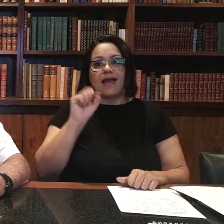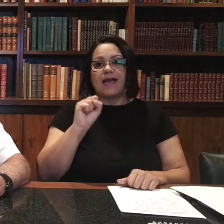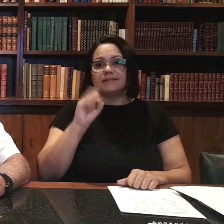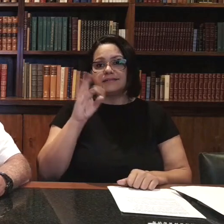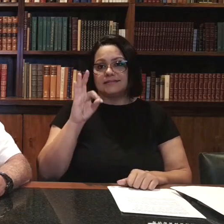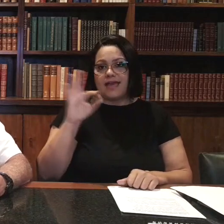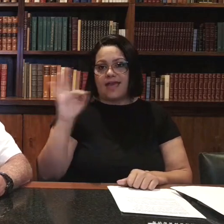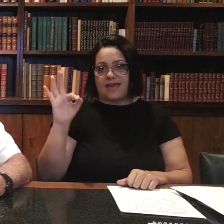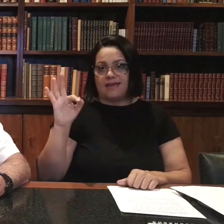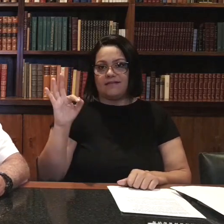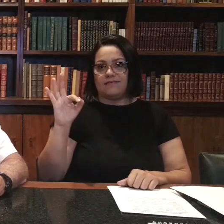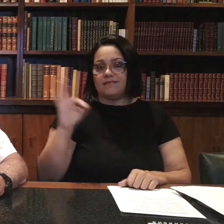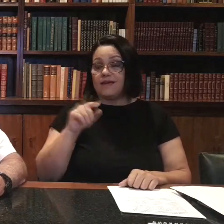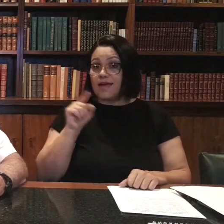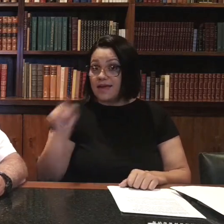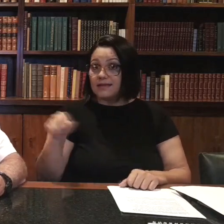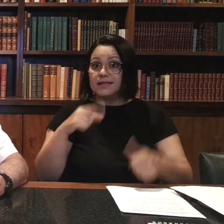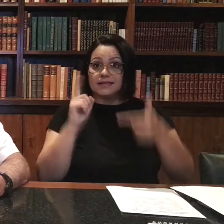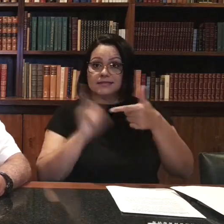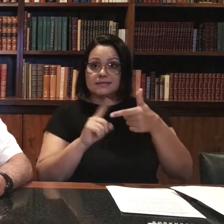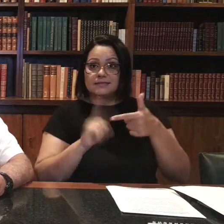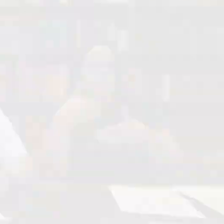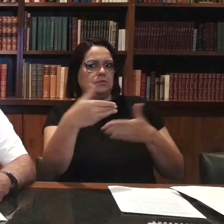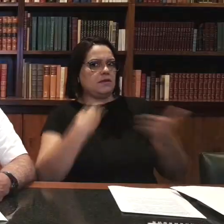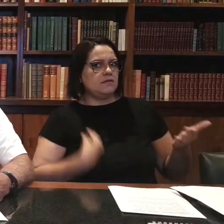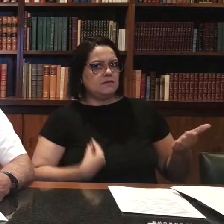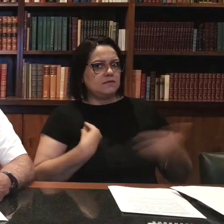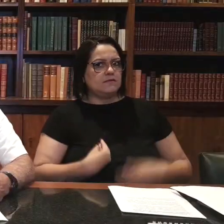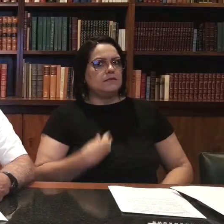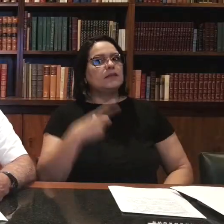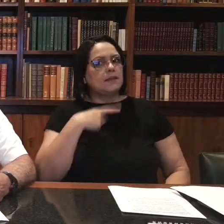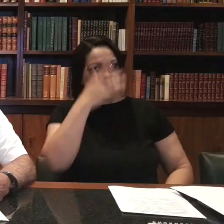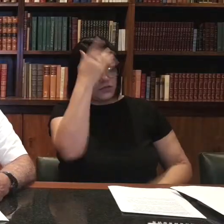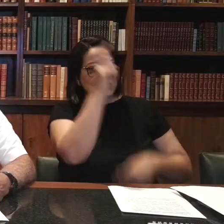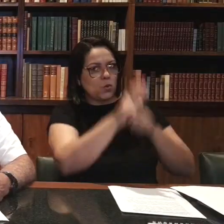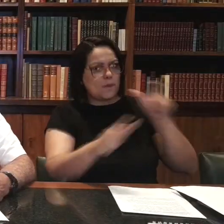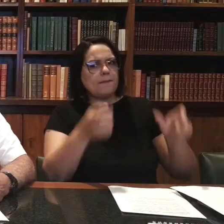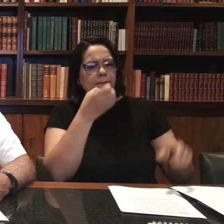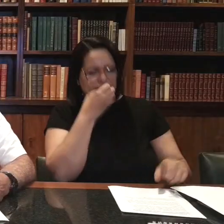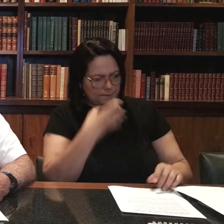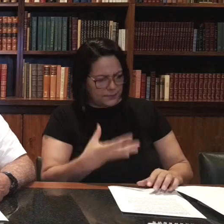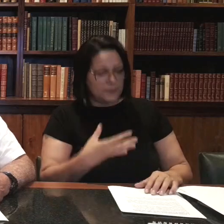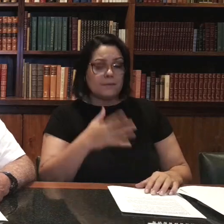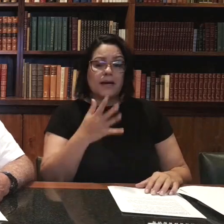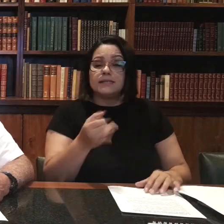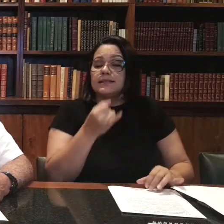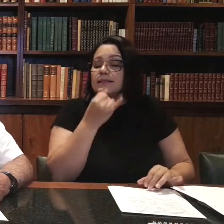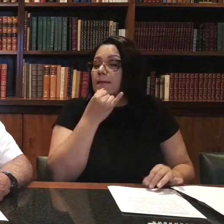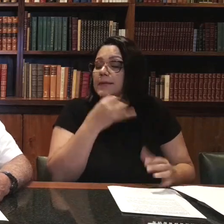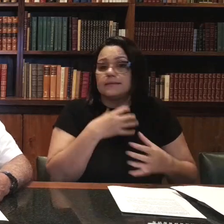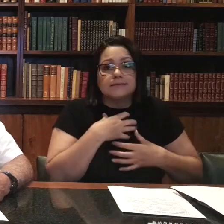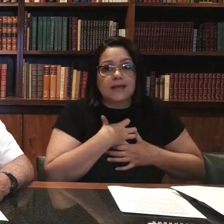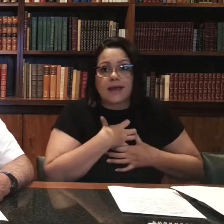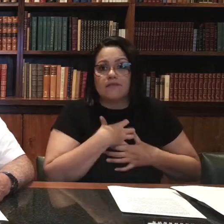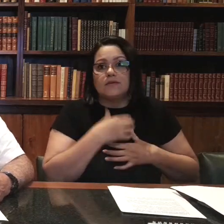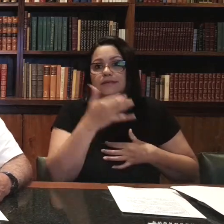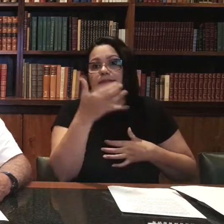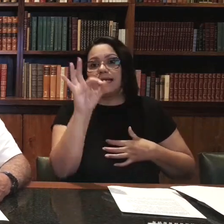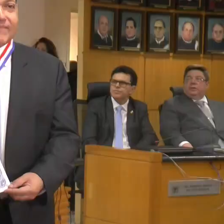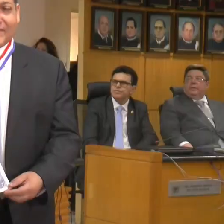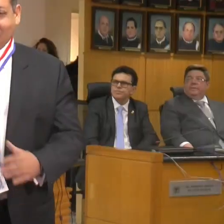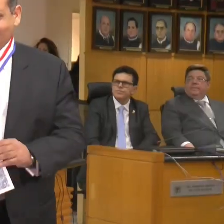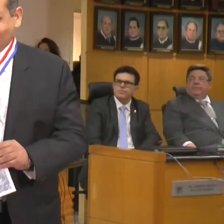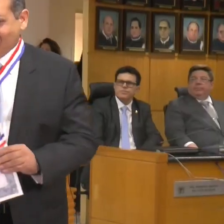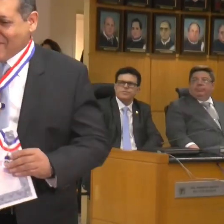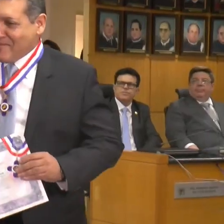vaga prevista para o ano que vem também. Essa segunda vaga vai ser para o Evangelho. Tinham boas pessoas indicando, agora o que é lamentável, né? Das 10, a gente escolhe